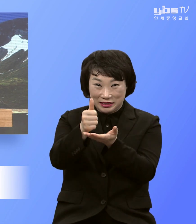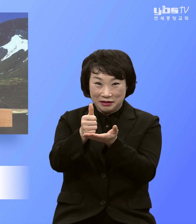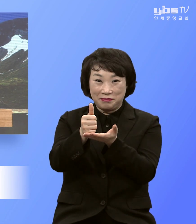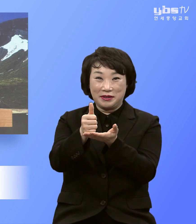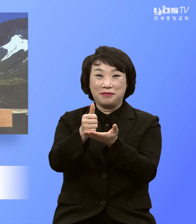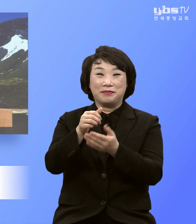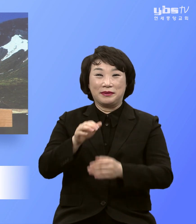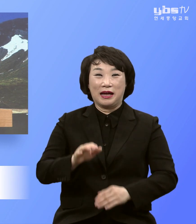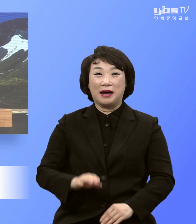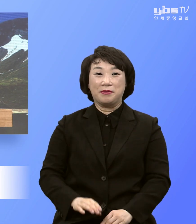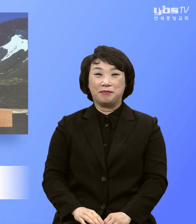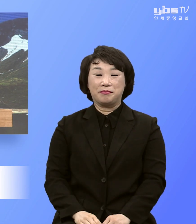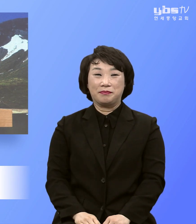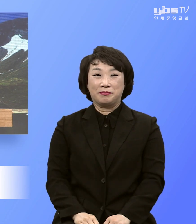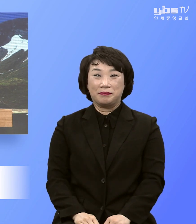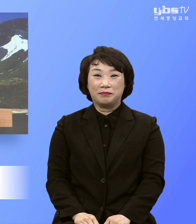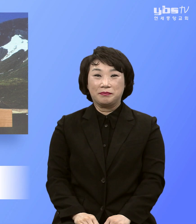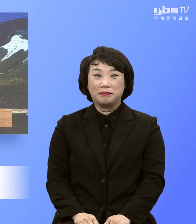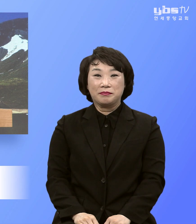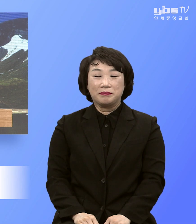하나님이십니다.